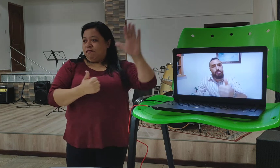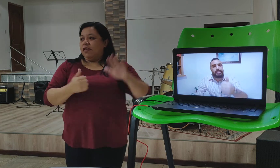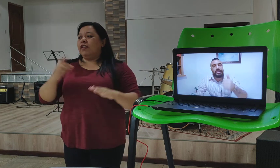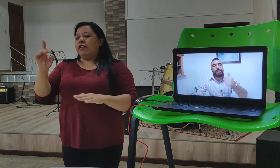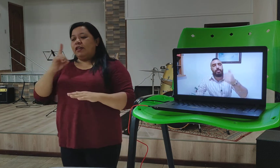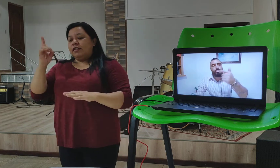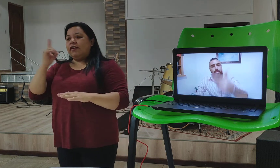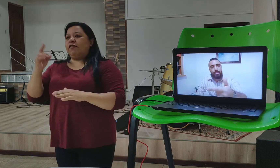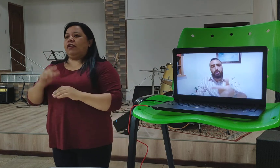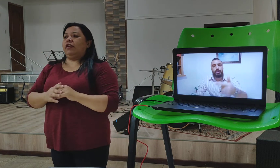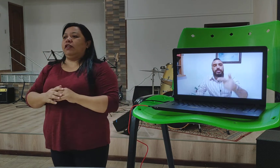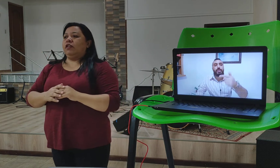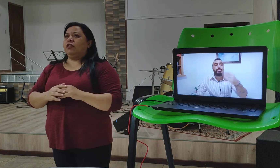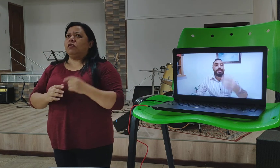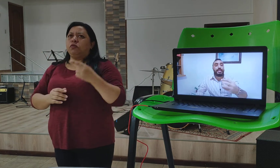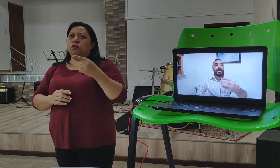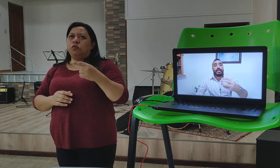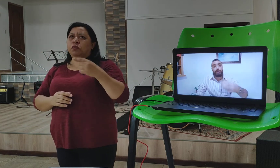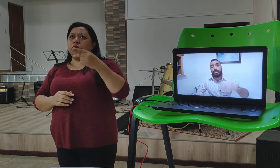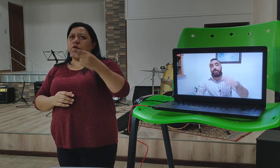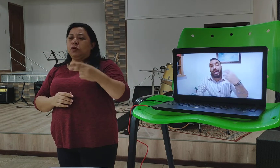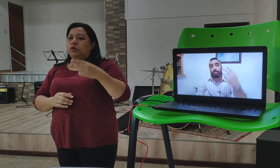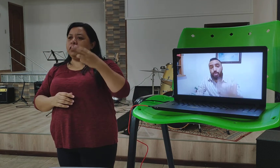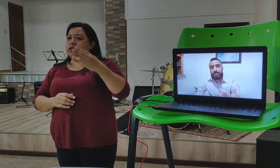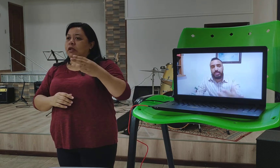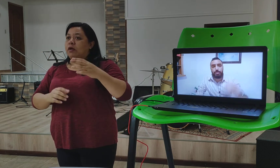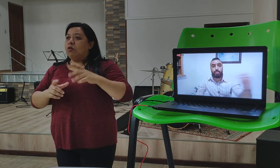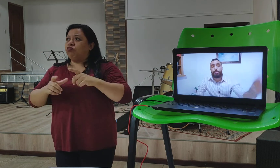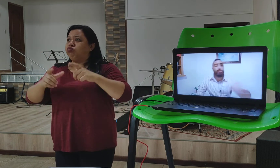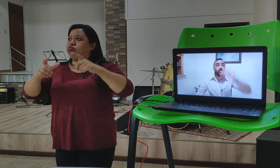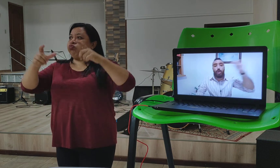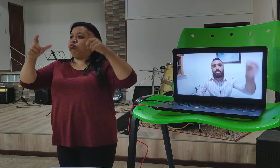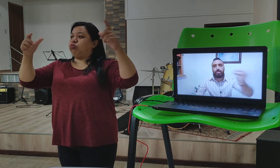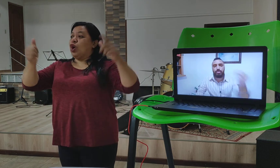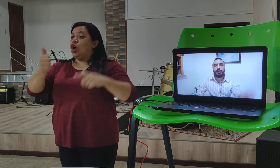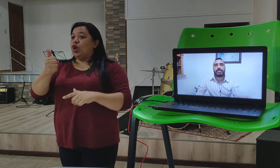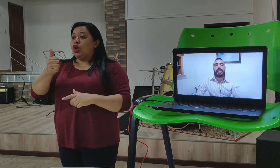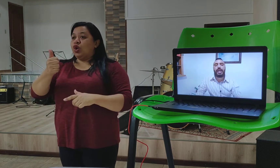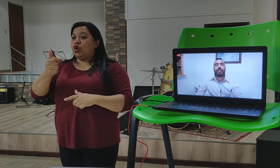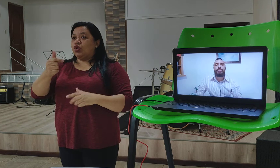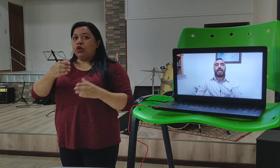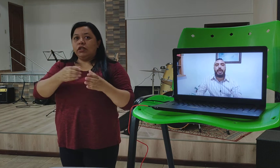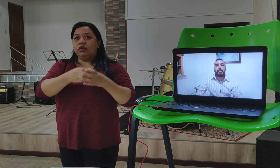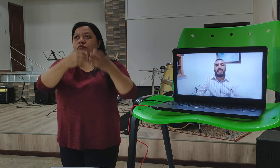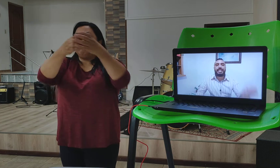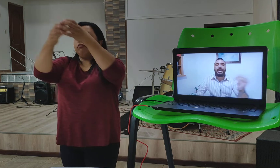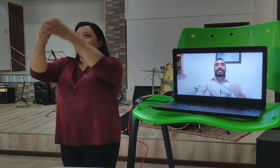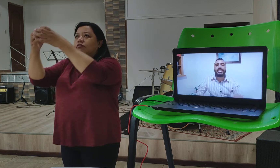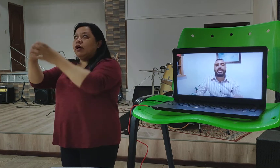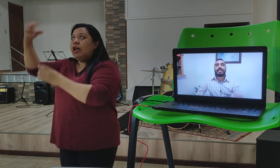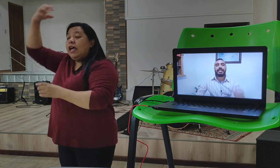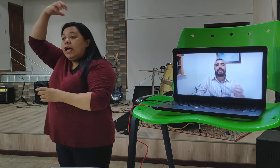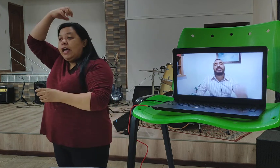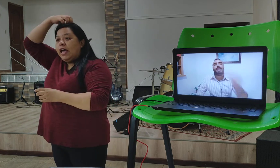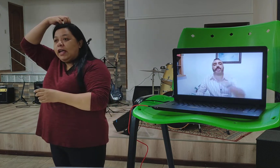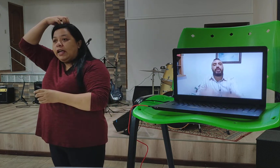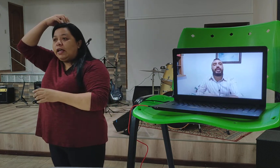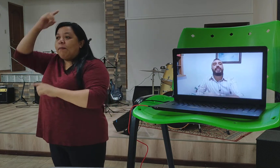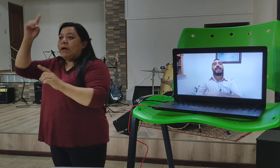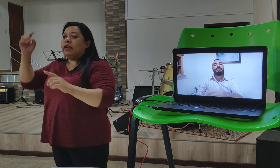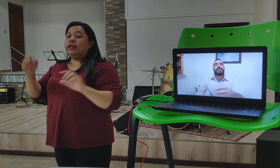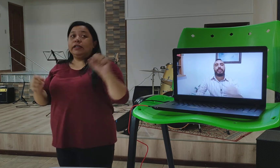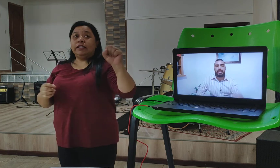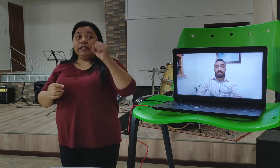sobre uma tribo ou sobre 2 tribos, mas seria rei sobre as 12 tribos, sobre todo o Israel. Mas ainda assim